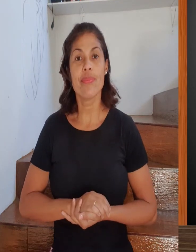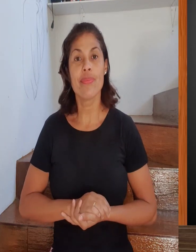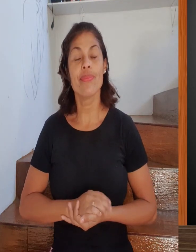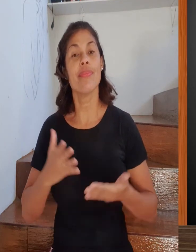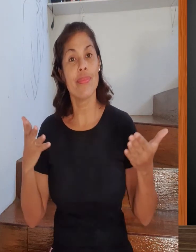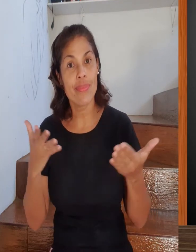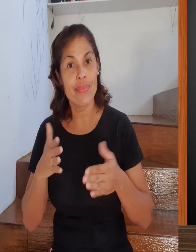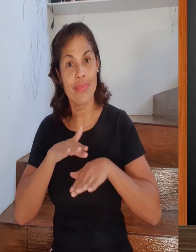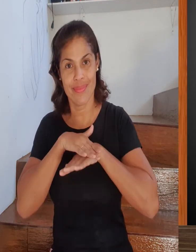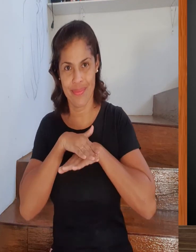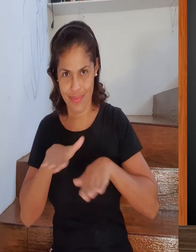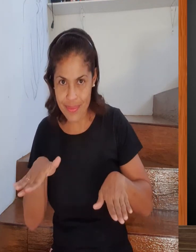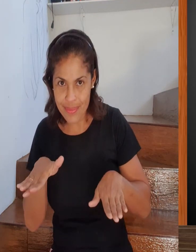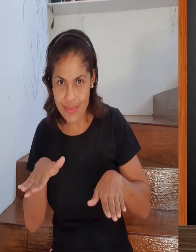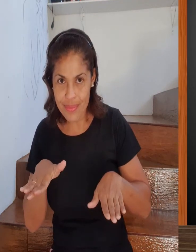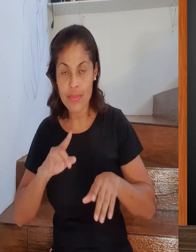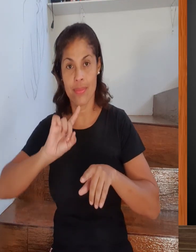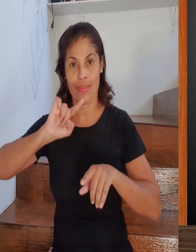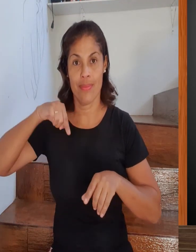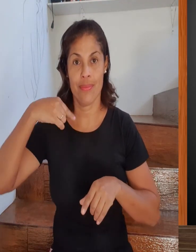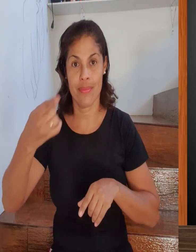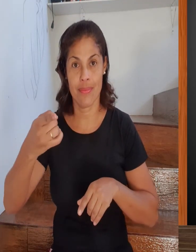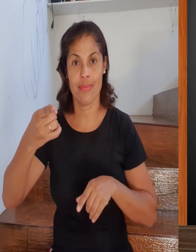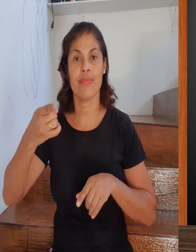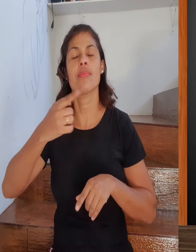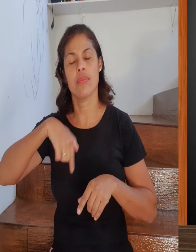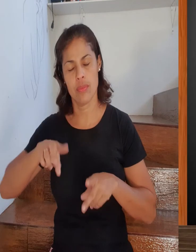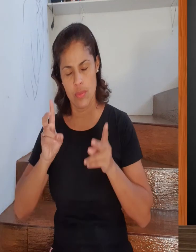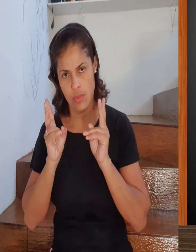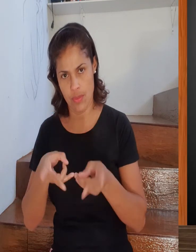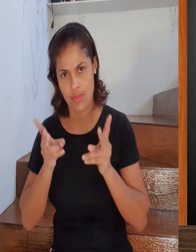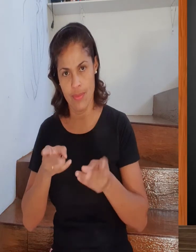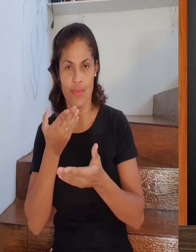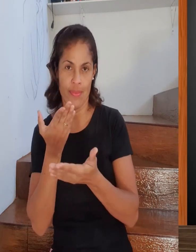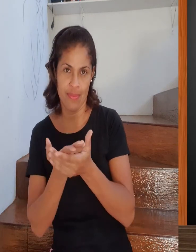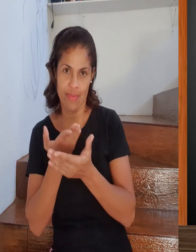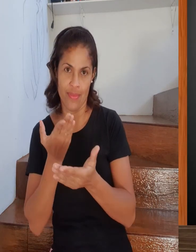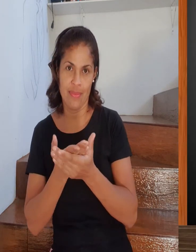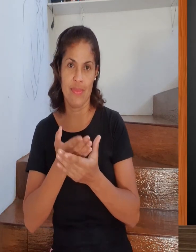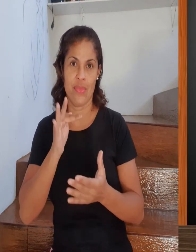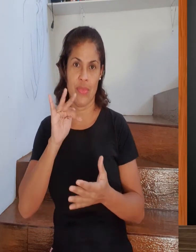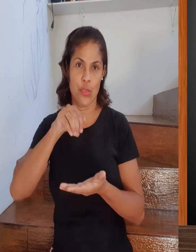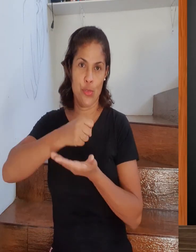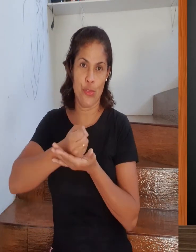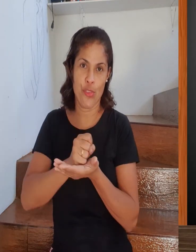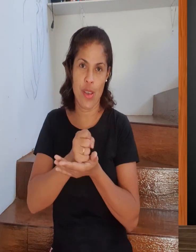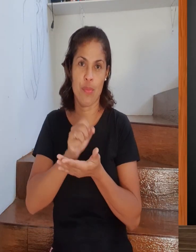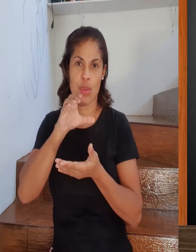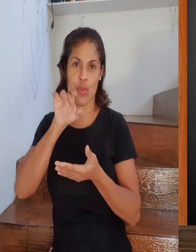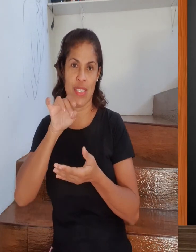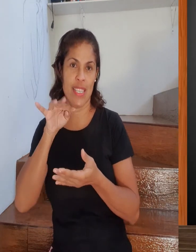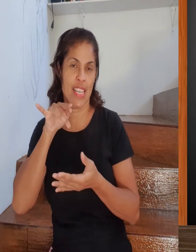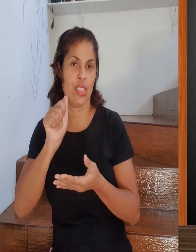Bom, pessoal, hoje nós ficaremos por aqui. Nas próximas aulas, nós continuaremos com o estudo da